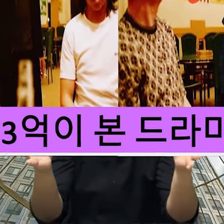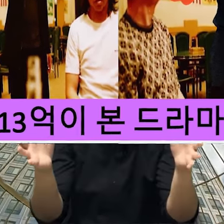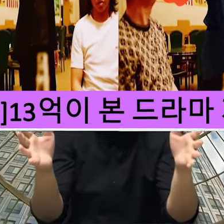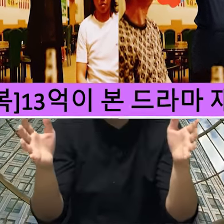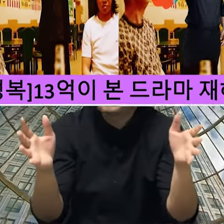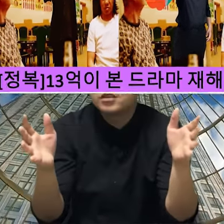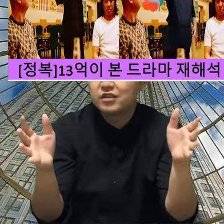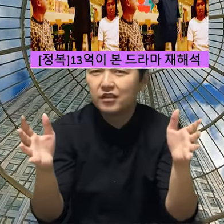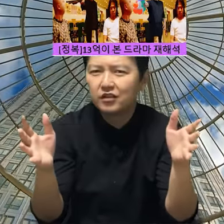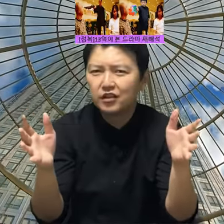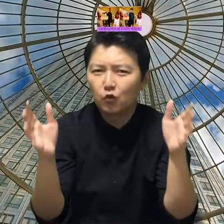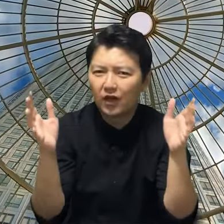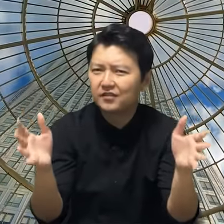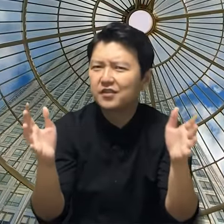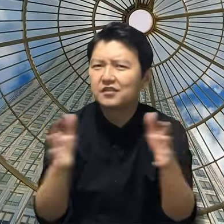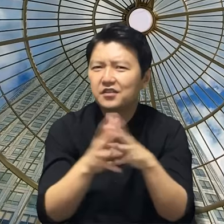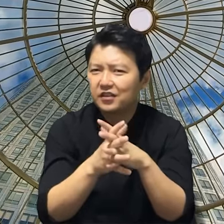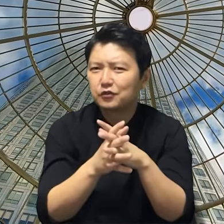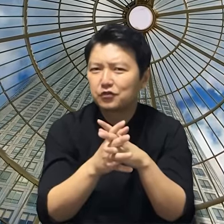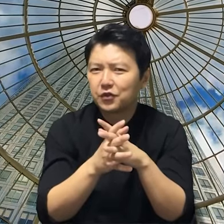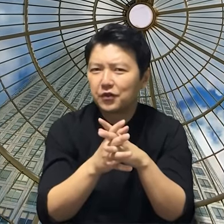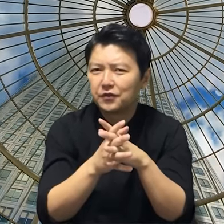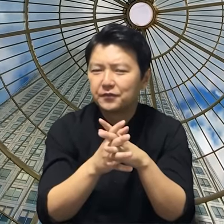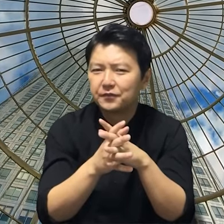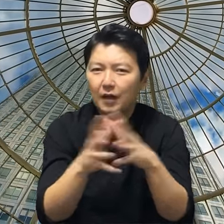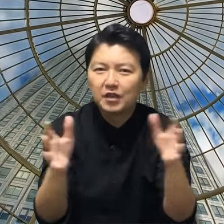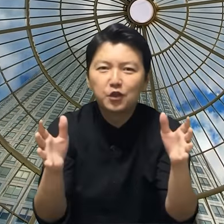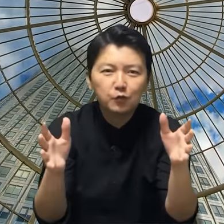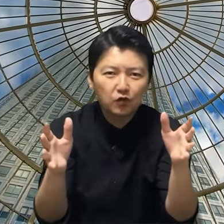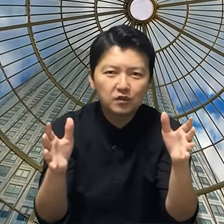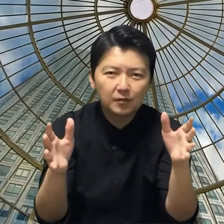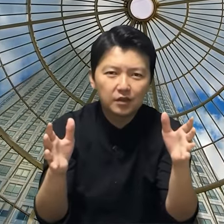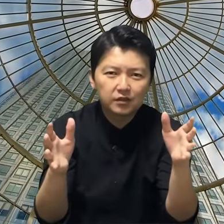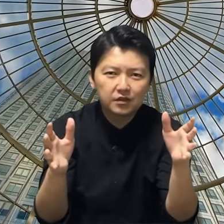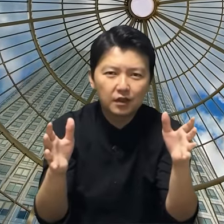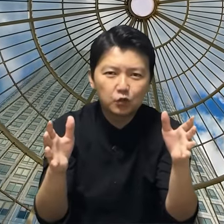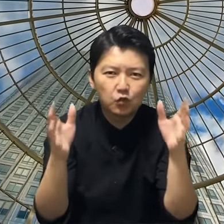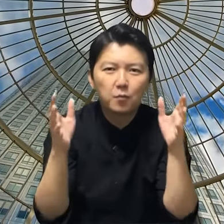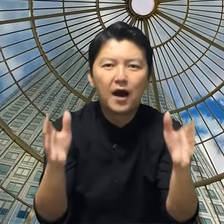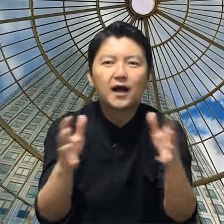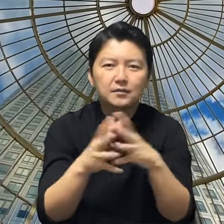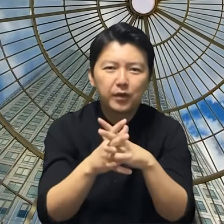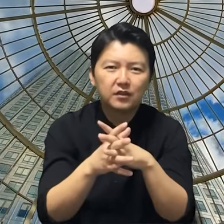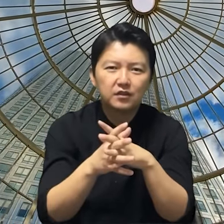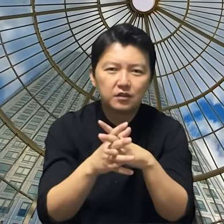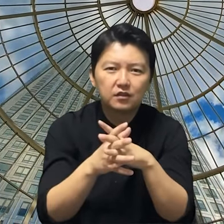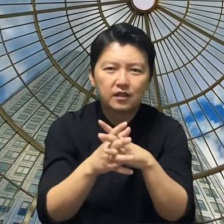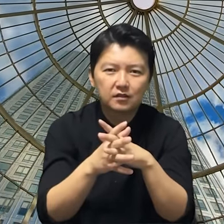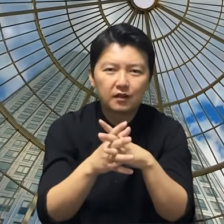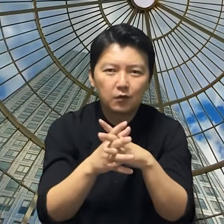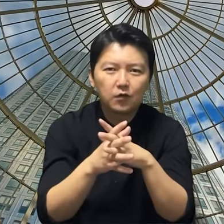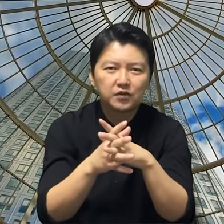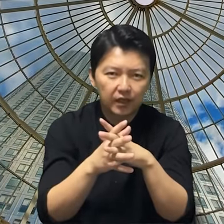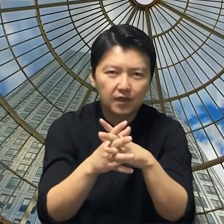배우의 신들린 연기 완전 끝내주죠. 아마 정복 드라마를 시청한 후 많은 팬들이 늘어났을 거라고